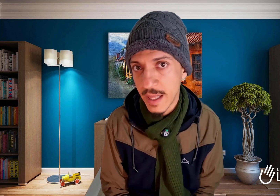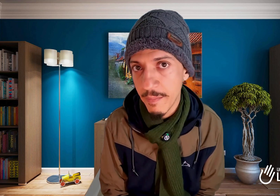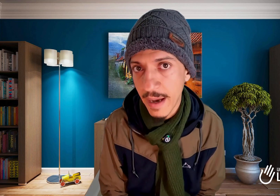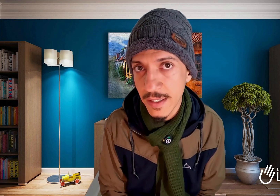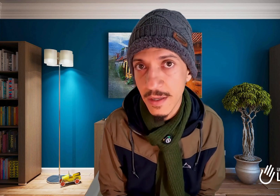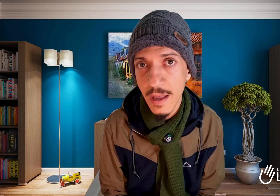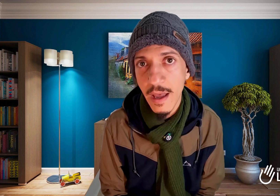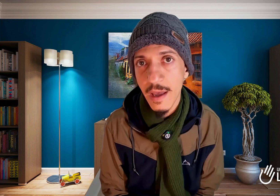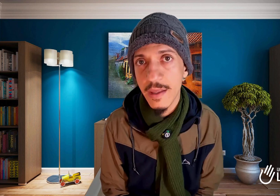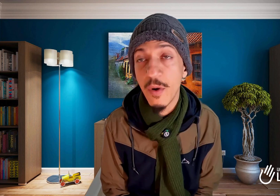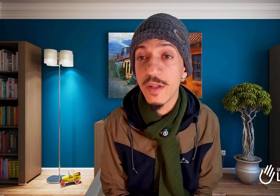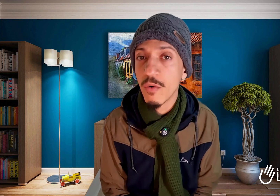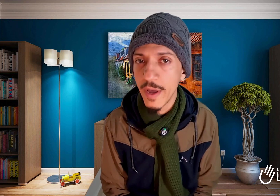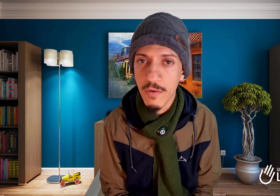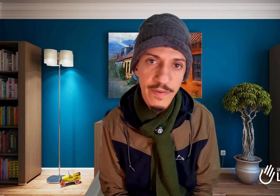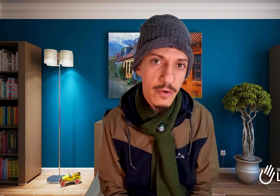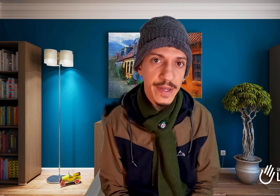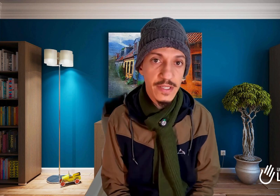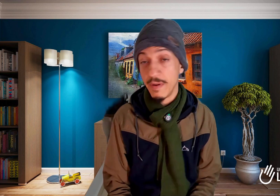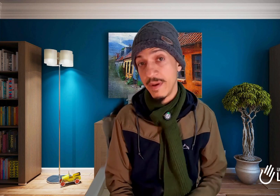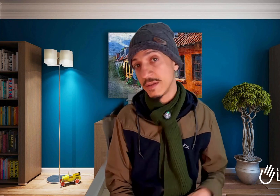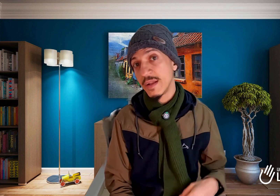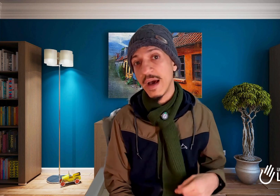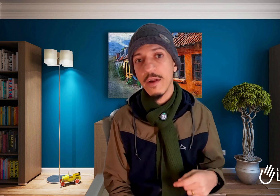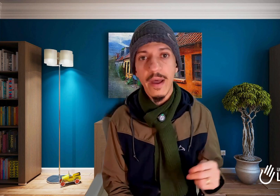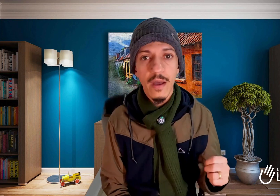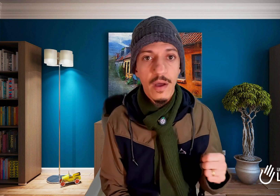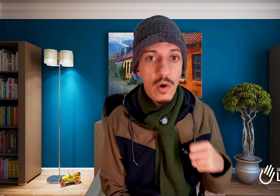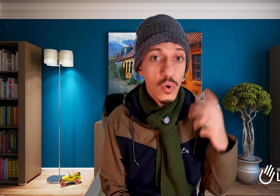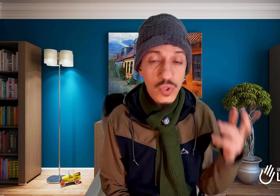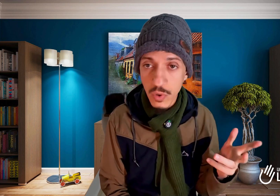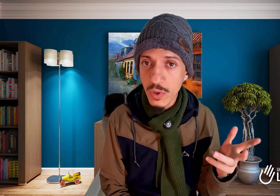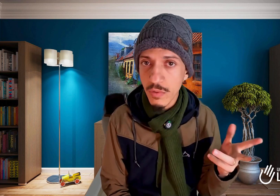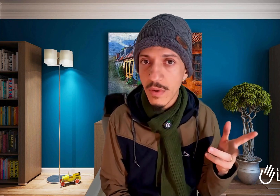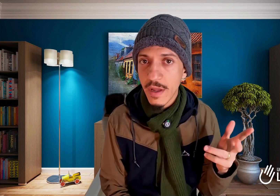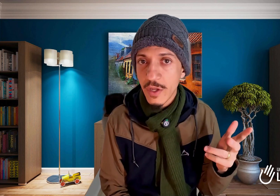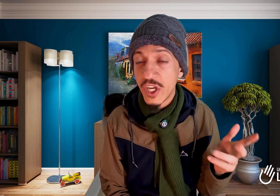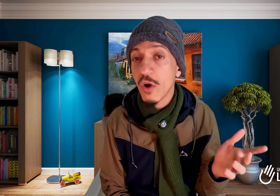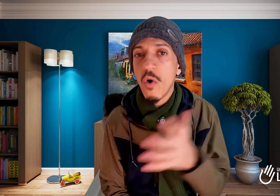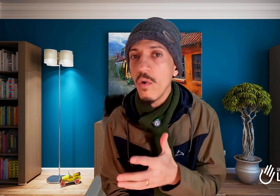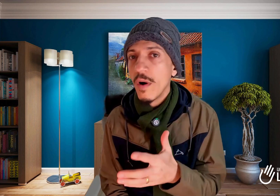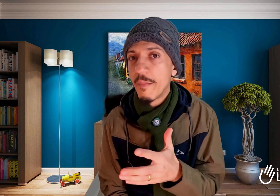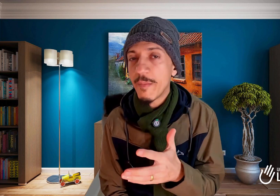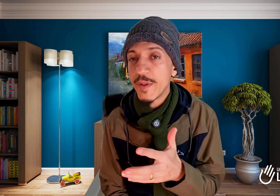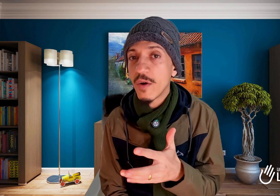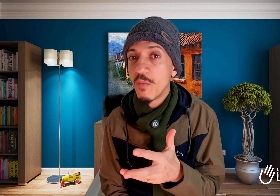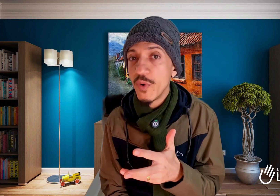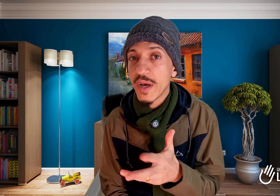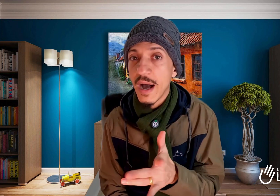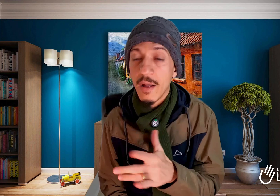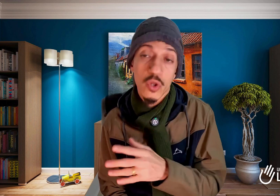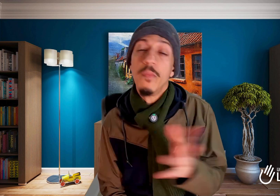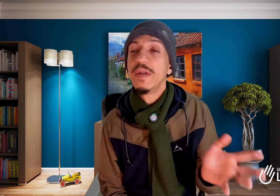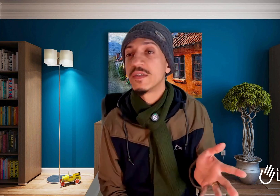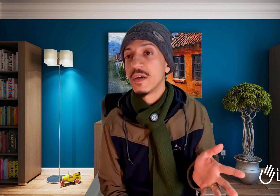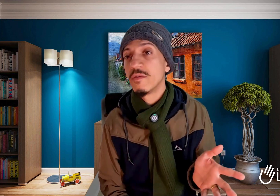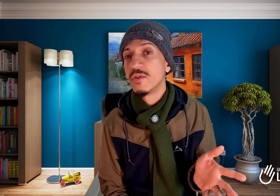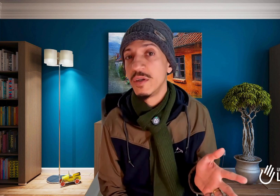mais que podem ocorrer com frequência. O primeiro cenário é: o surdo chegou para poder comunicar. Estou precisando de